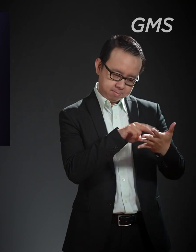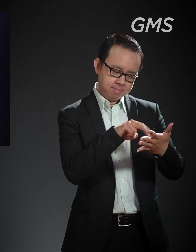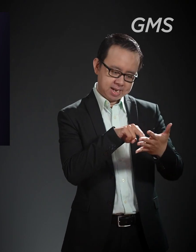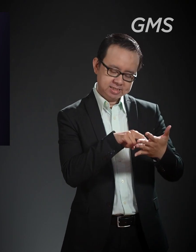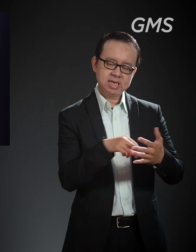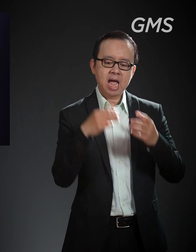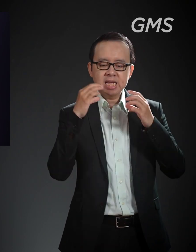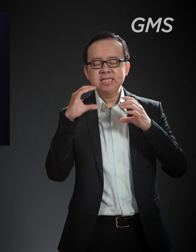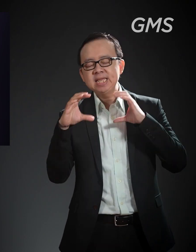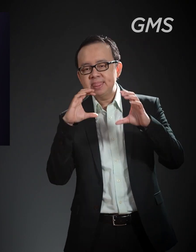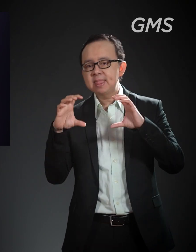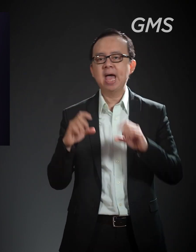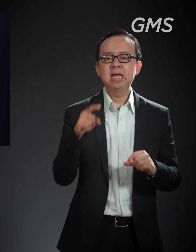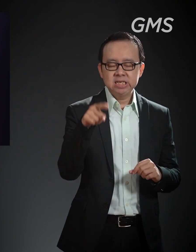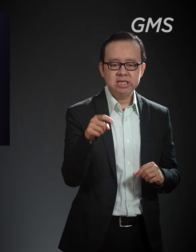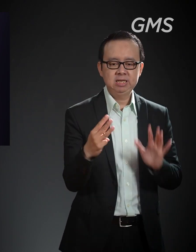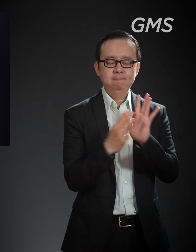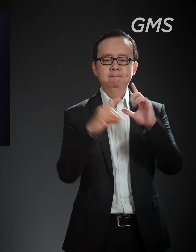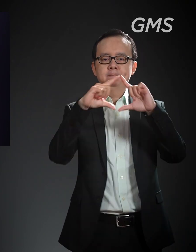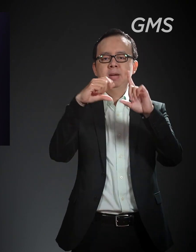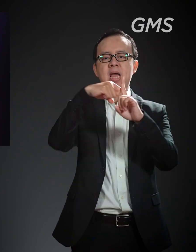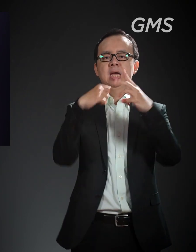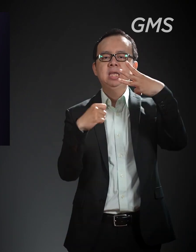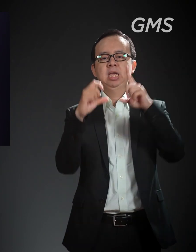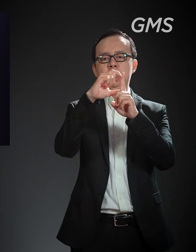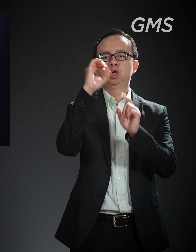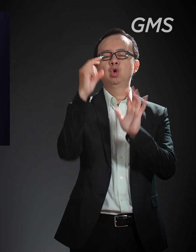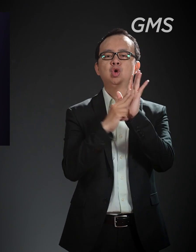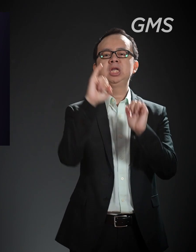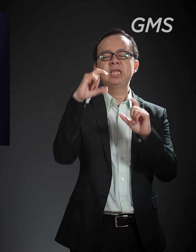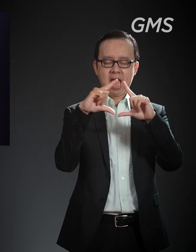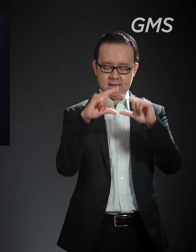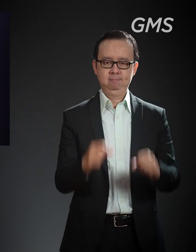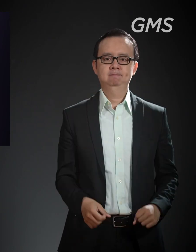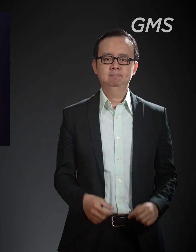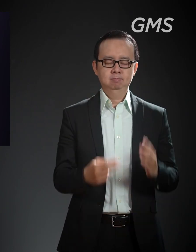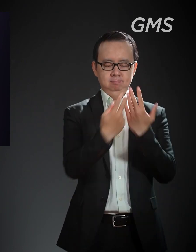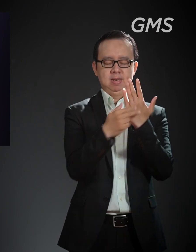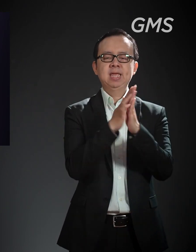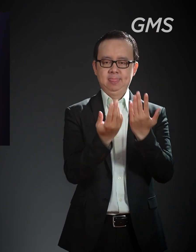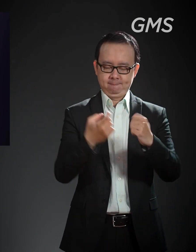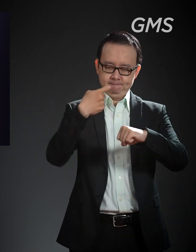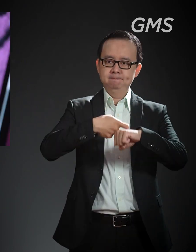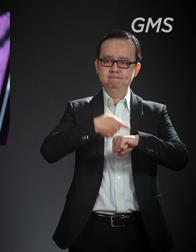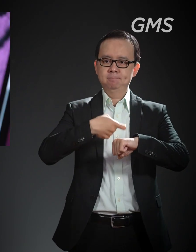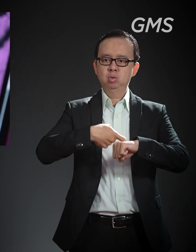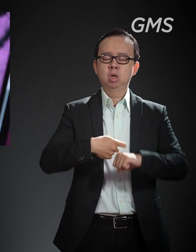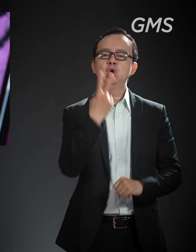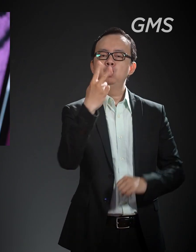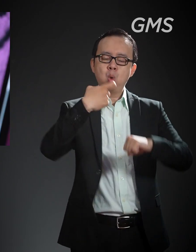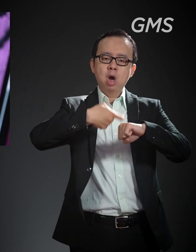di Makedonia. 2 Korintus pasal 8 ayat 1-9 pembahasan kita ayat pertama. Saudara-saudara, kami